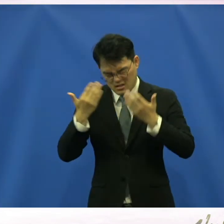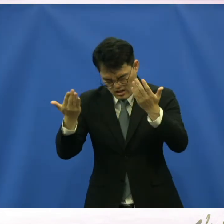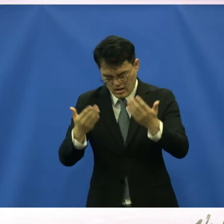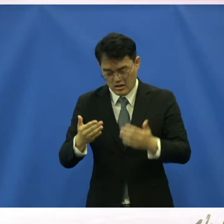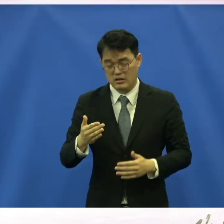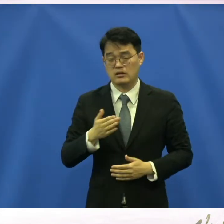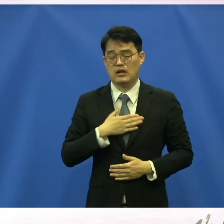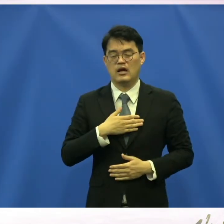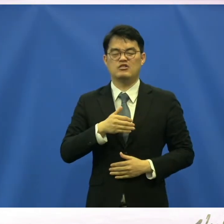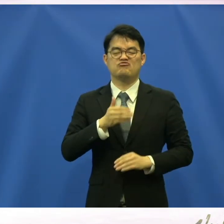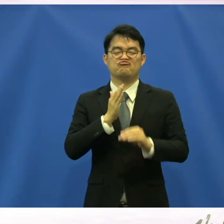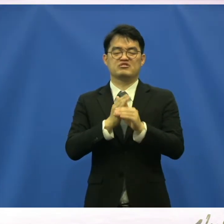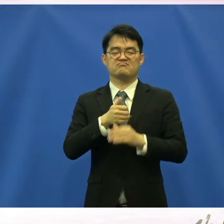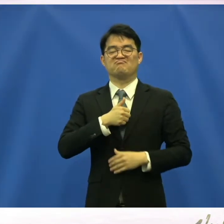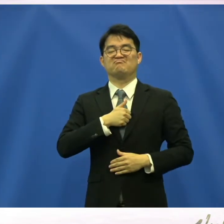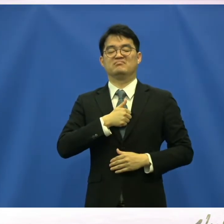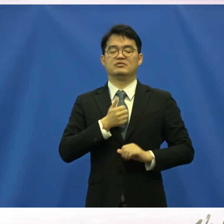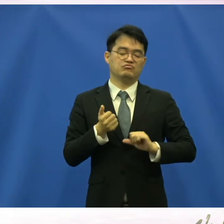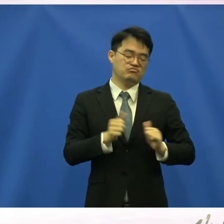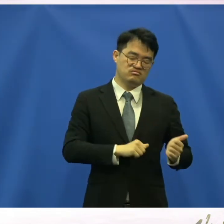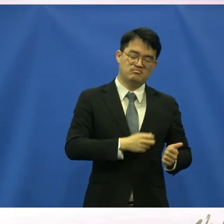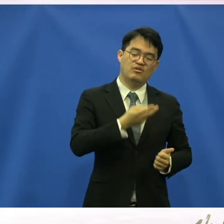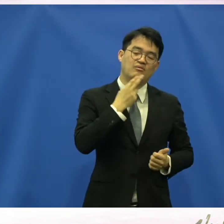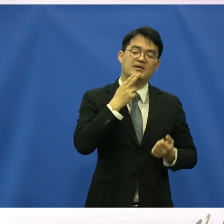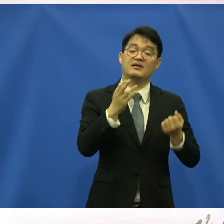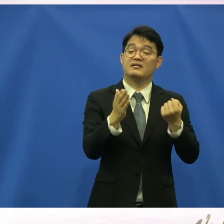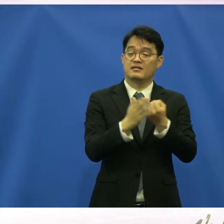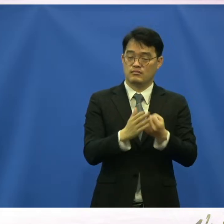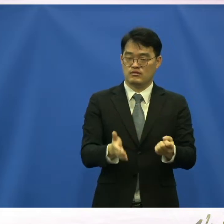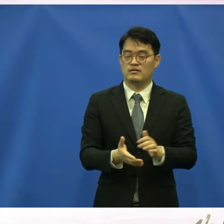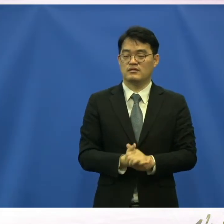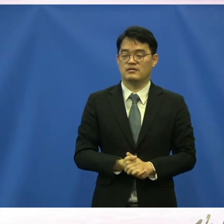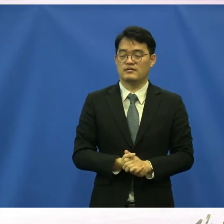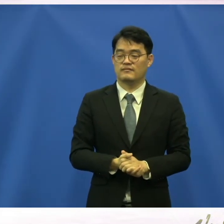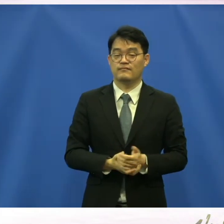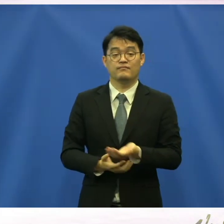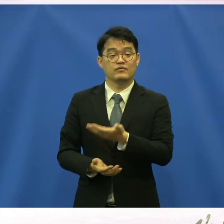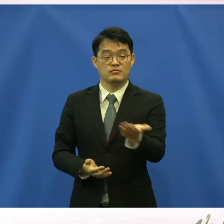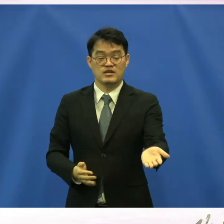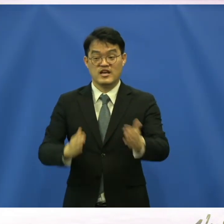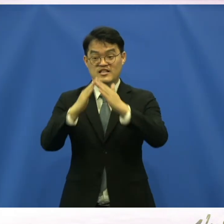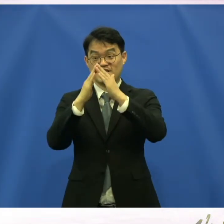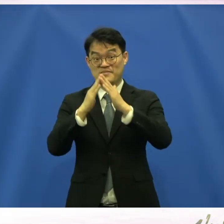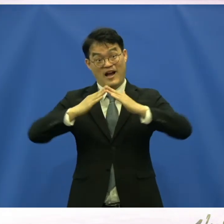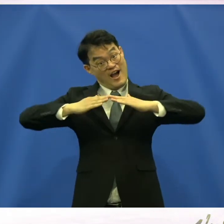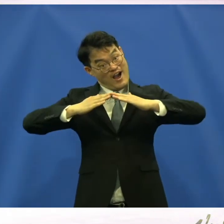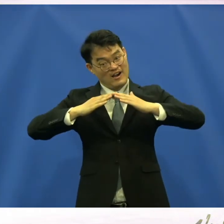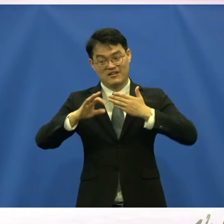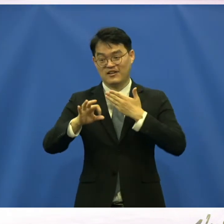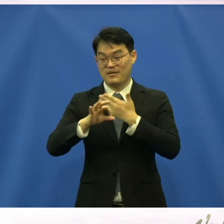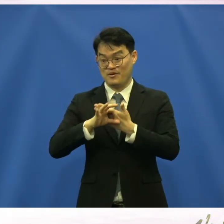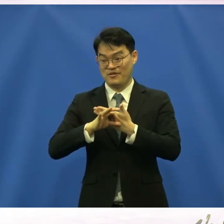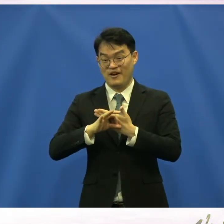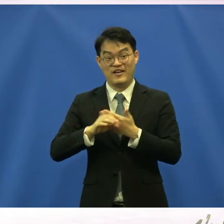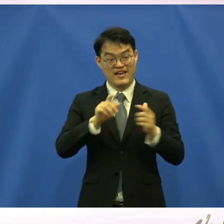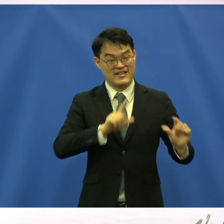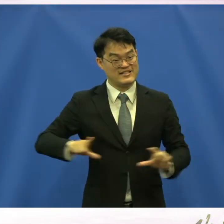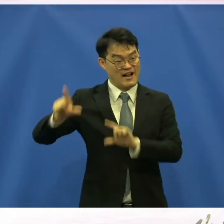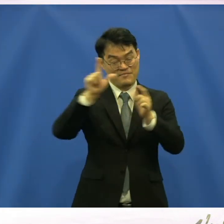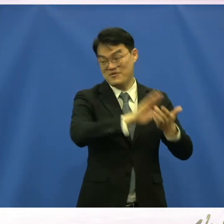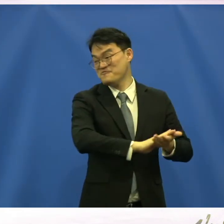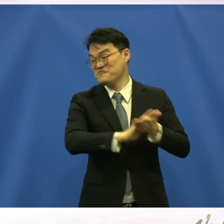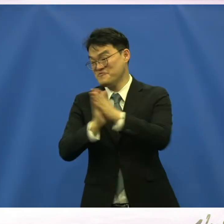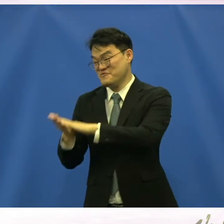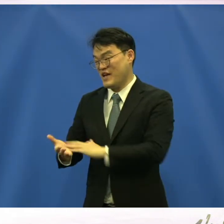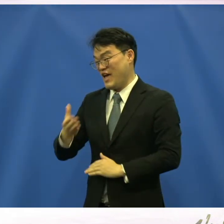자아가 죽어야 됩니다. 그 사람이 그 사람인데 뭐가 달라지겠습니까? 자아가 죽어야 삶이 달라져요. 자아가 죽으면